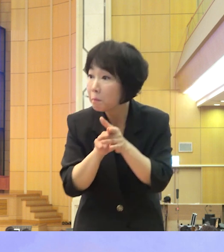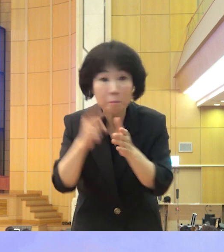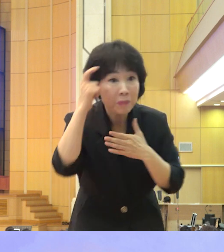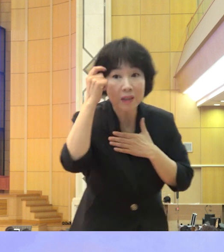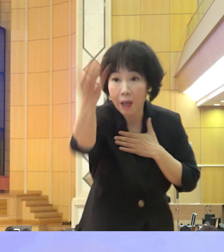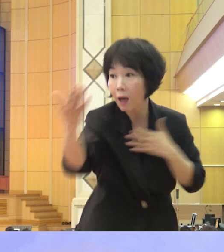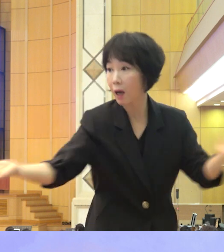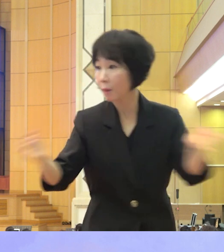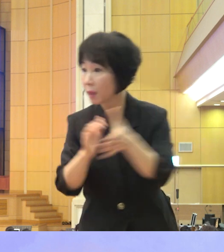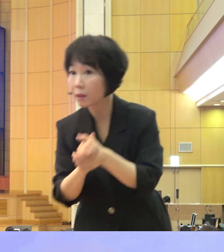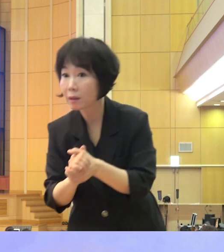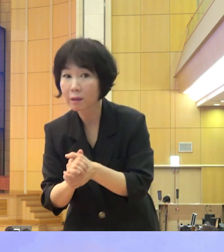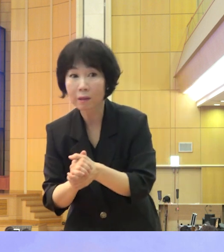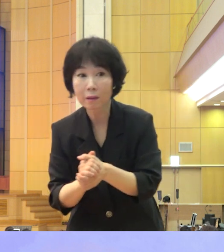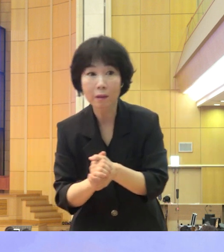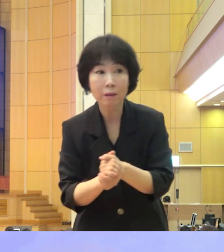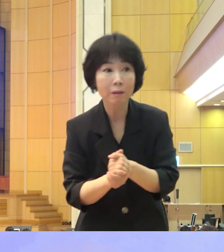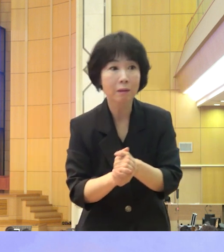뭐지요?